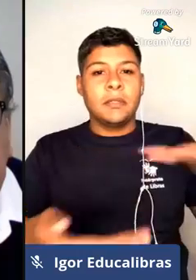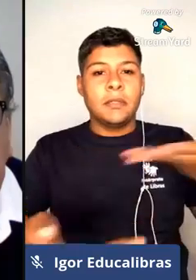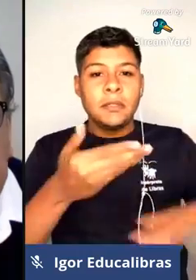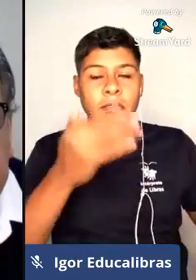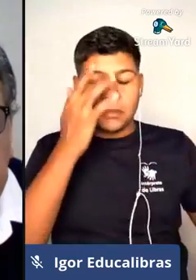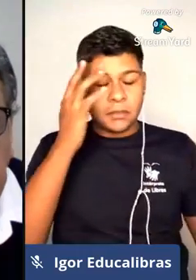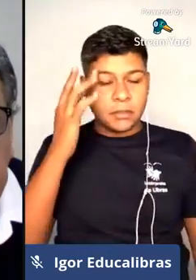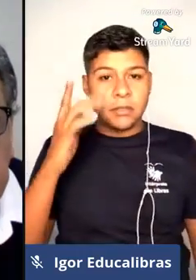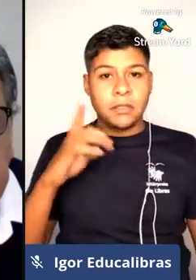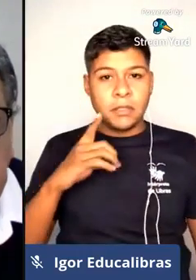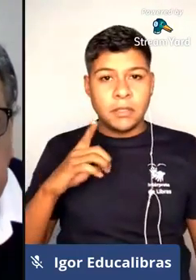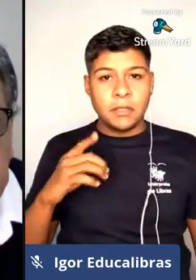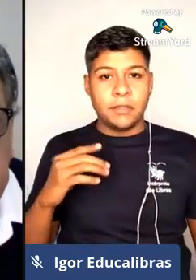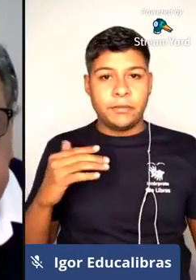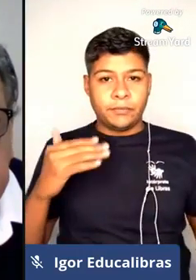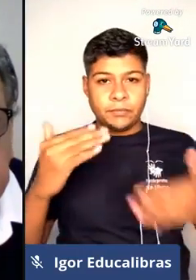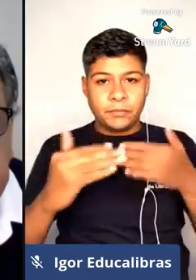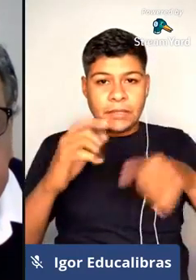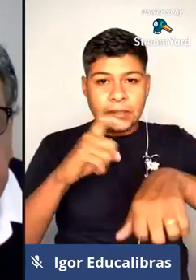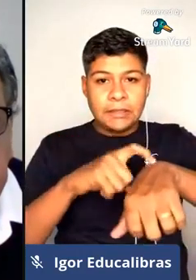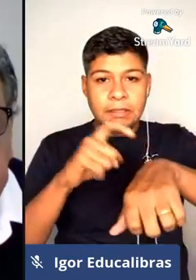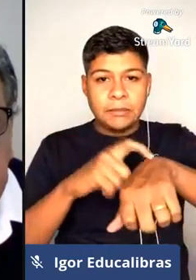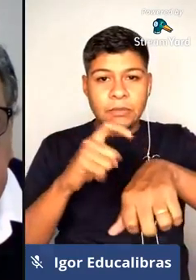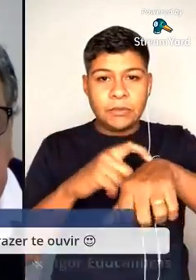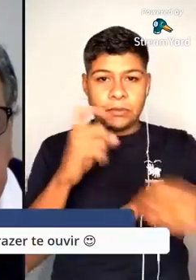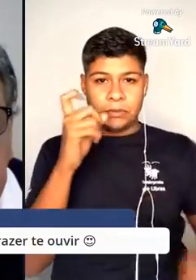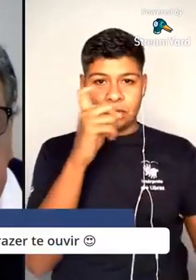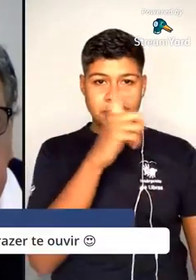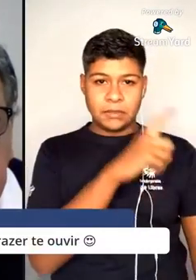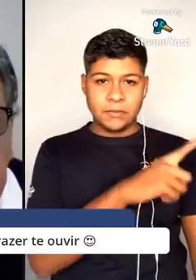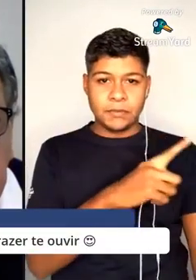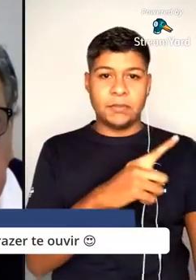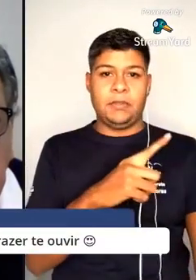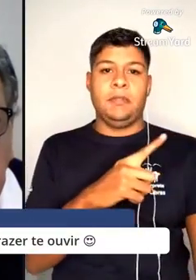gente vai passando períodos de vida, né?